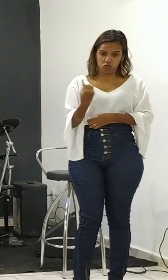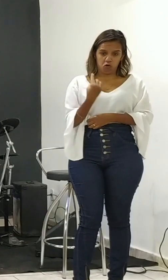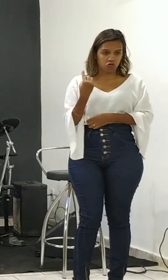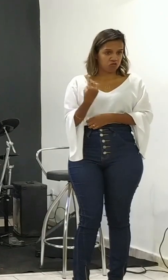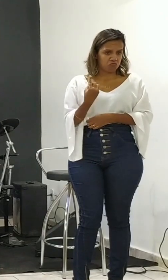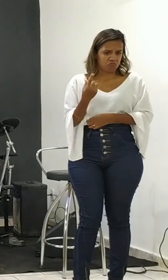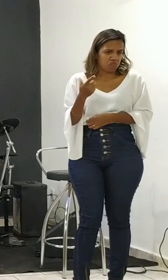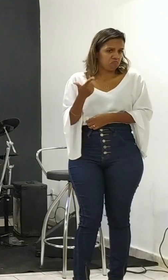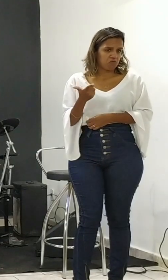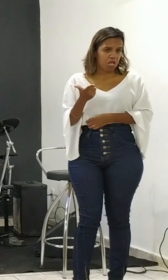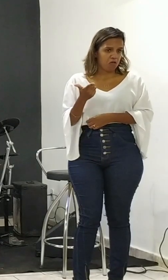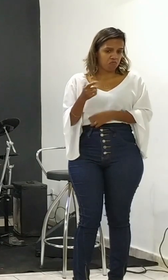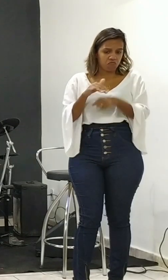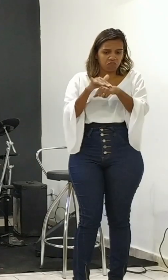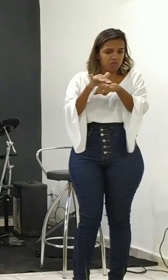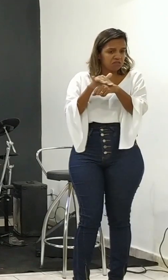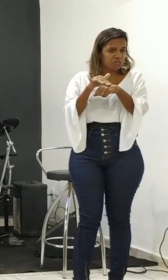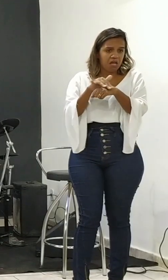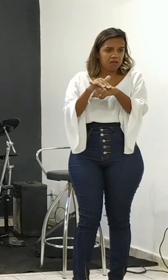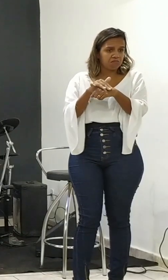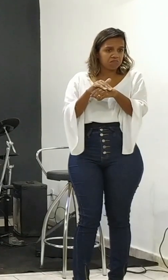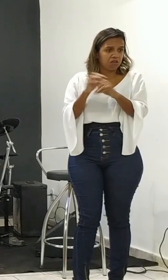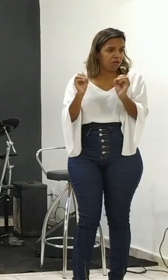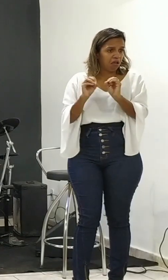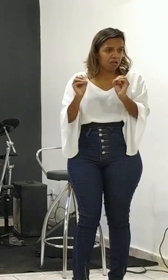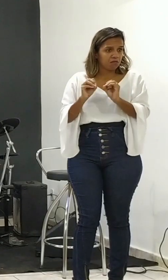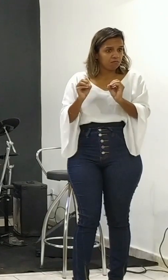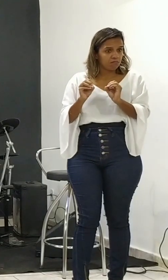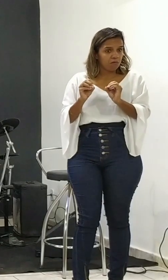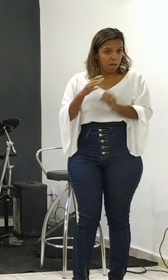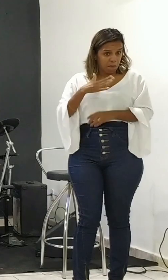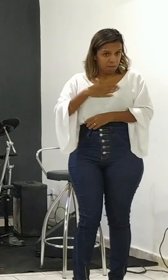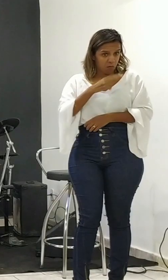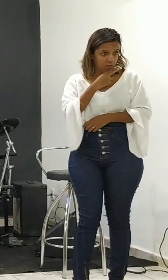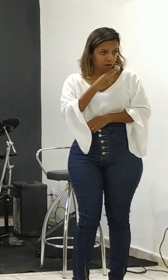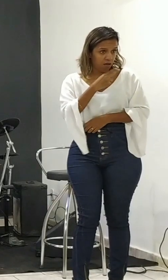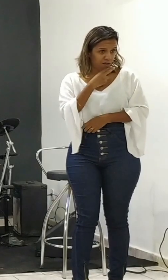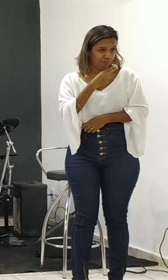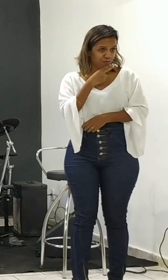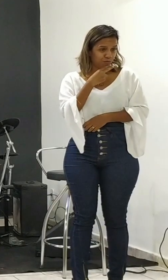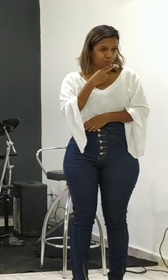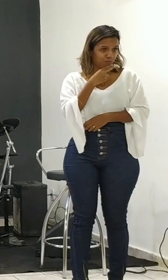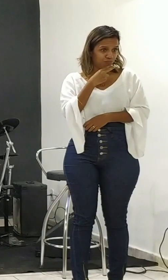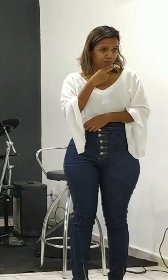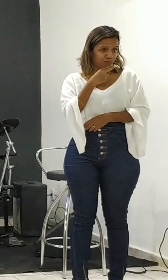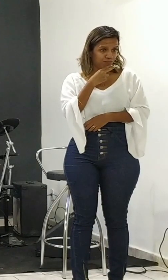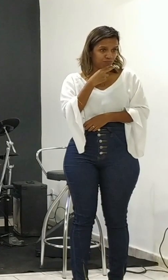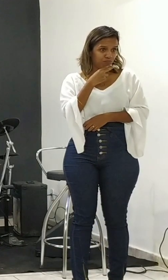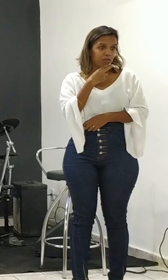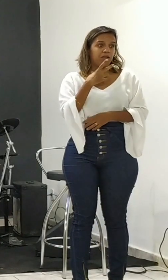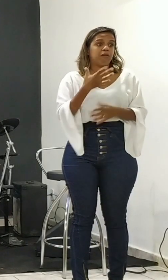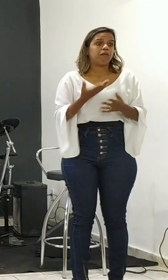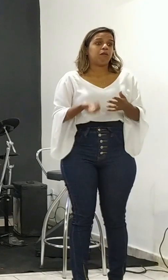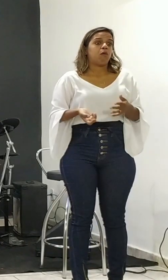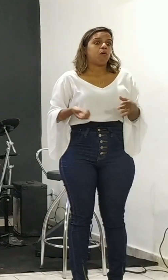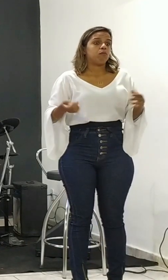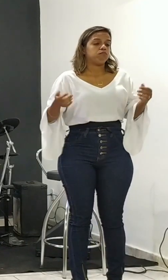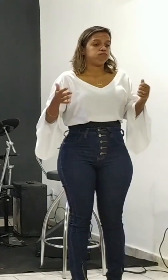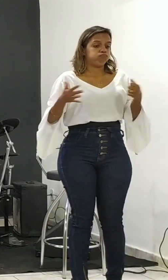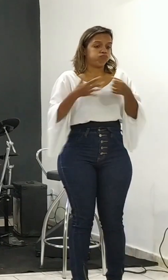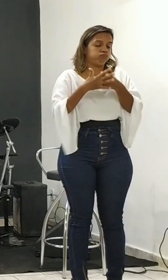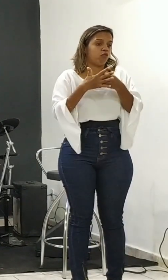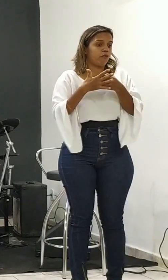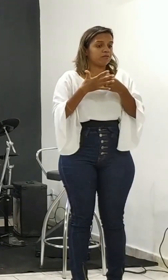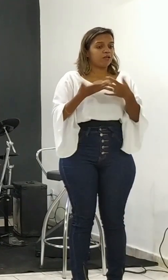não tem com quem conversar. Sabe, meu neto? Ele sofreu um acidente no mês passado. Agora